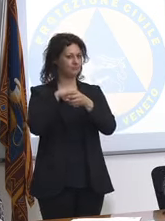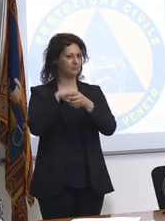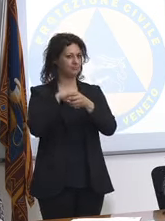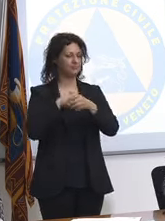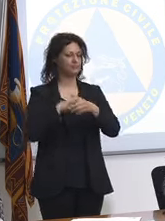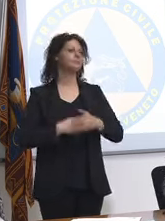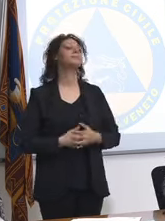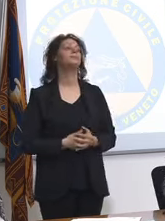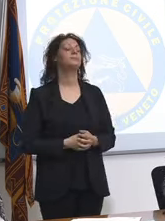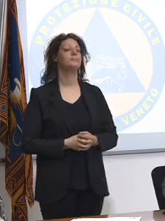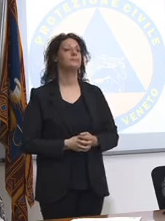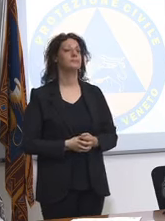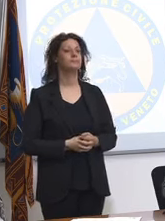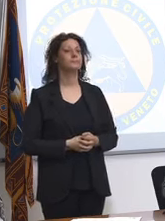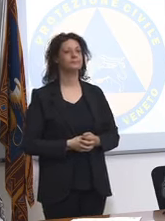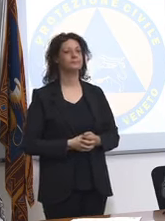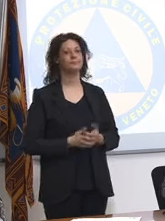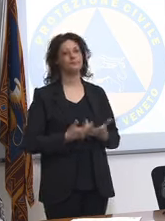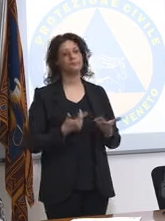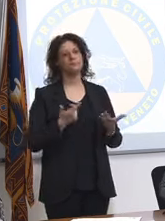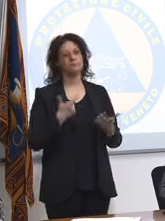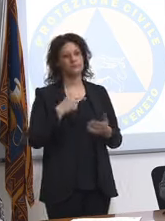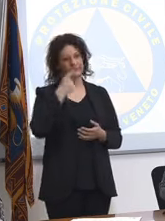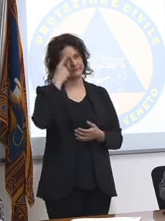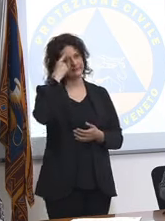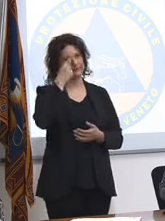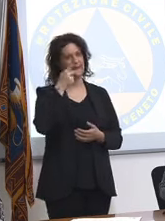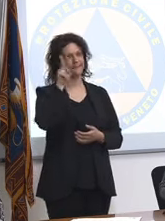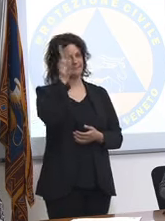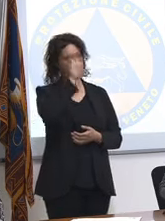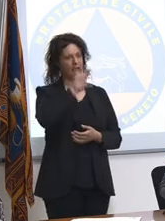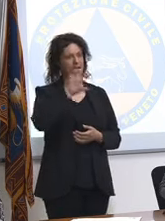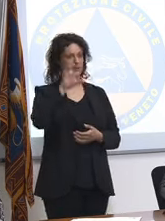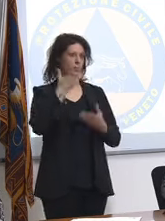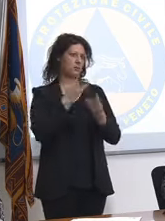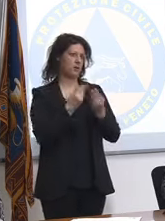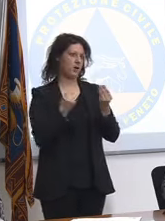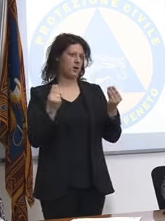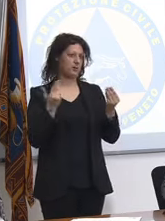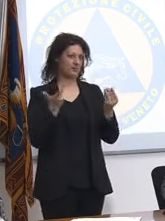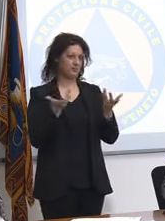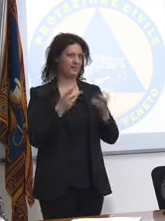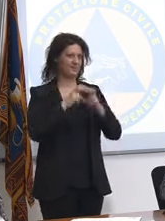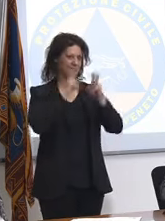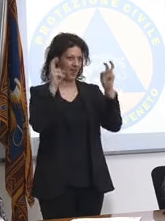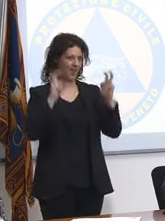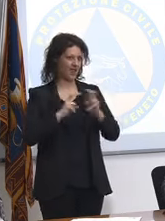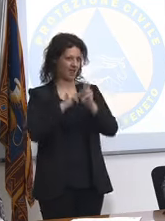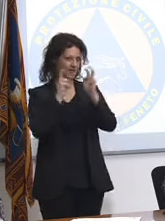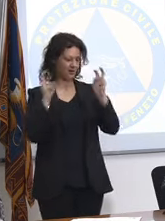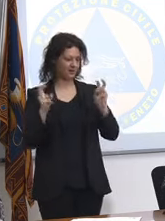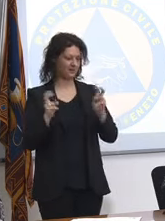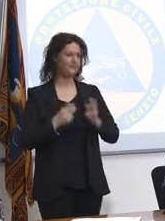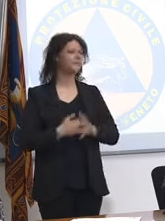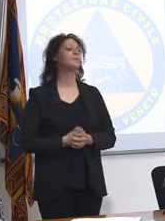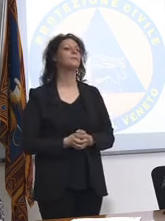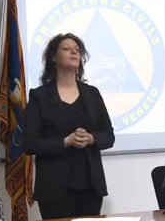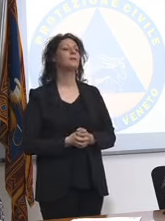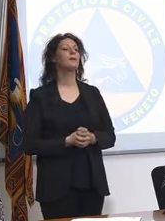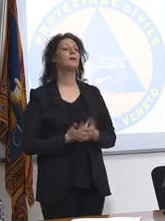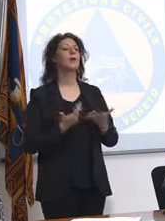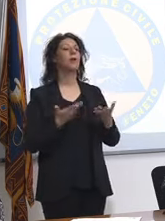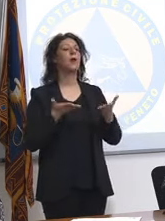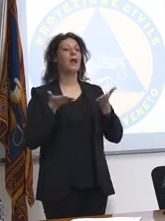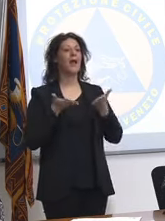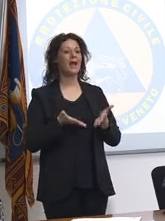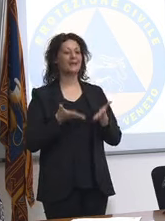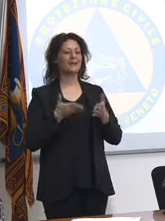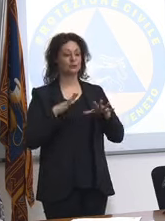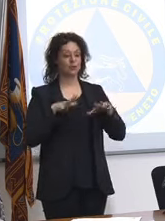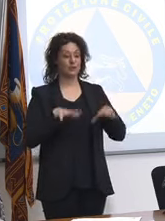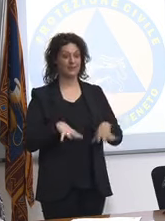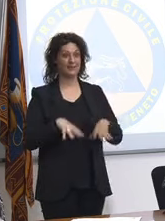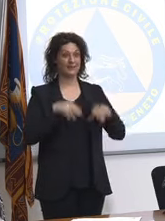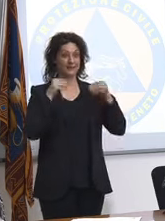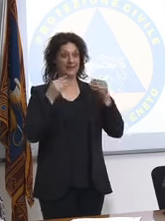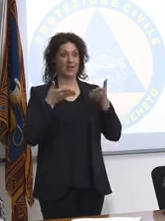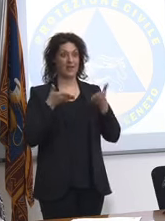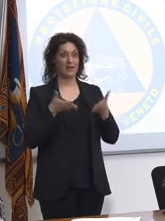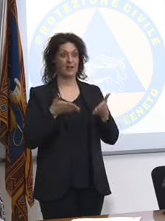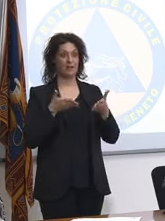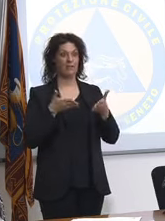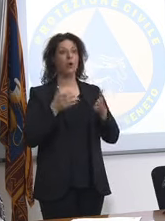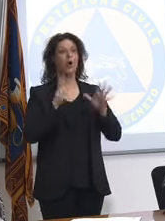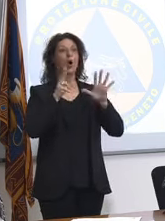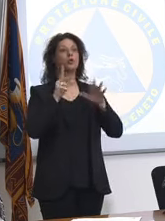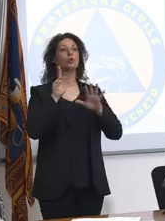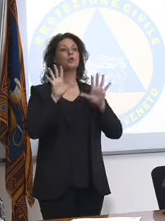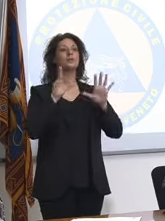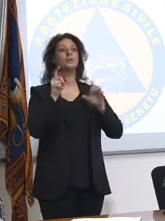insomma, sapete il Veneto quanto ricco sia di queste attività. Ovviamente dobbiamo scollinare questa prima fase, questi primi